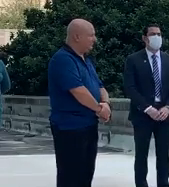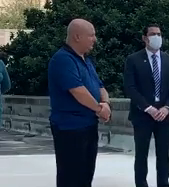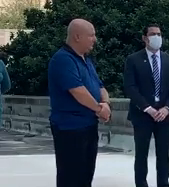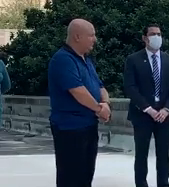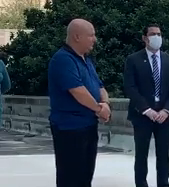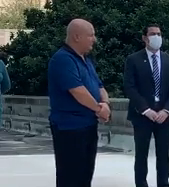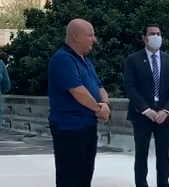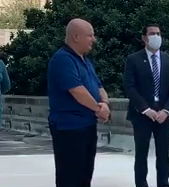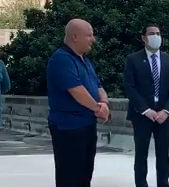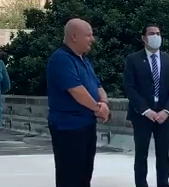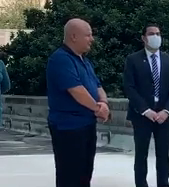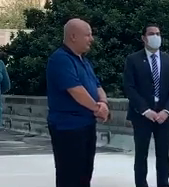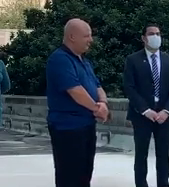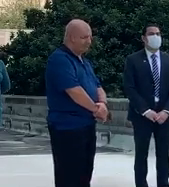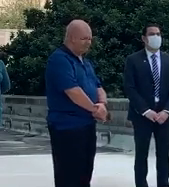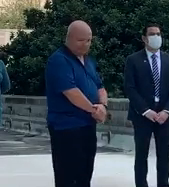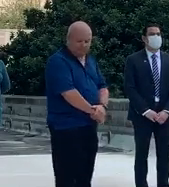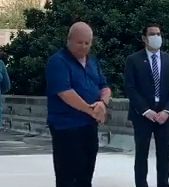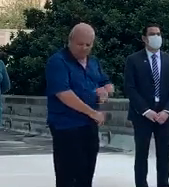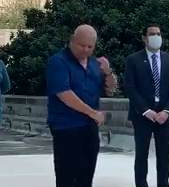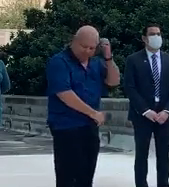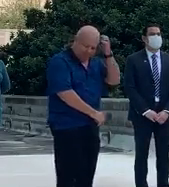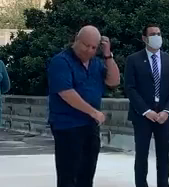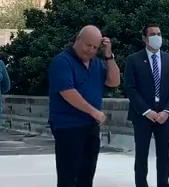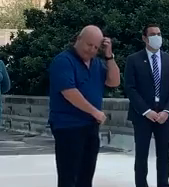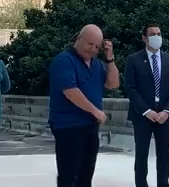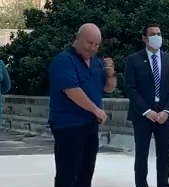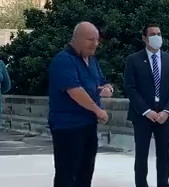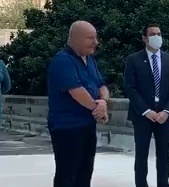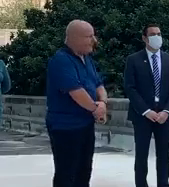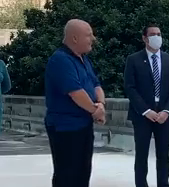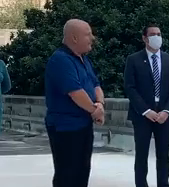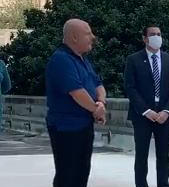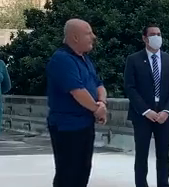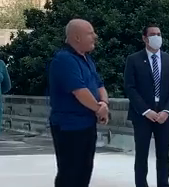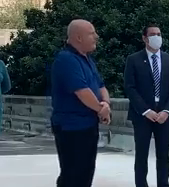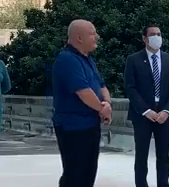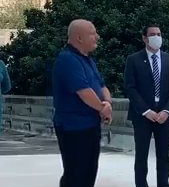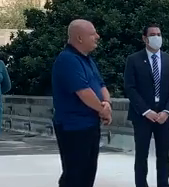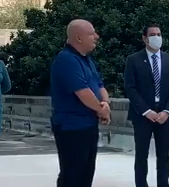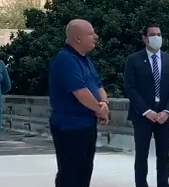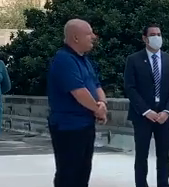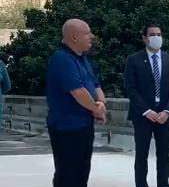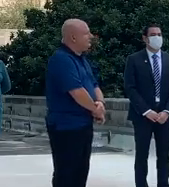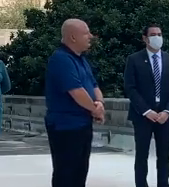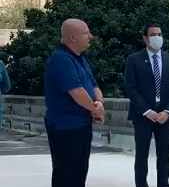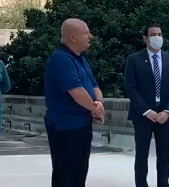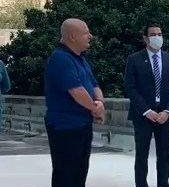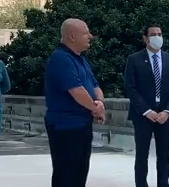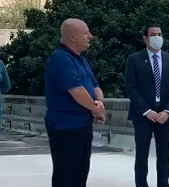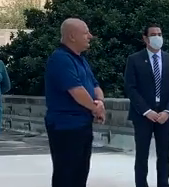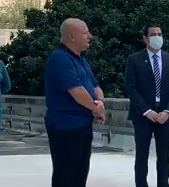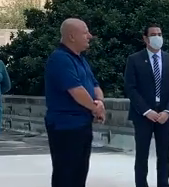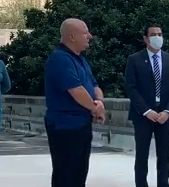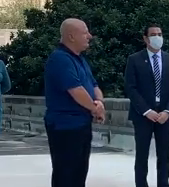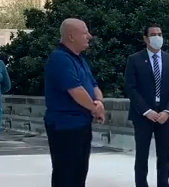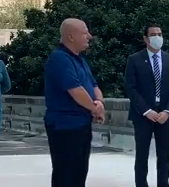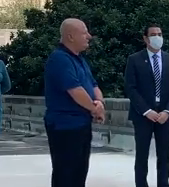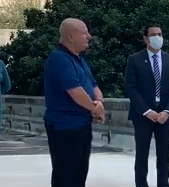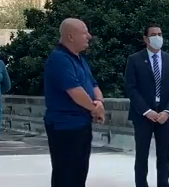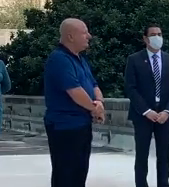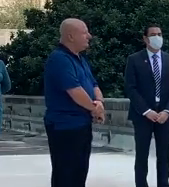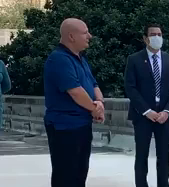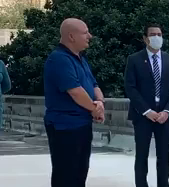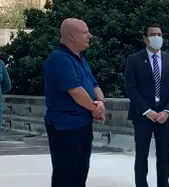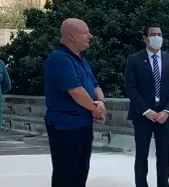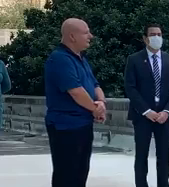alcanzar con muchas metas. Así que muy orgullosos de nuestras raíces, muy orgullosos de ser